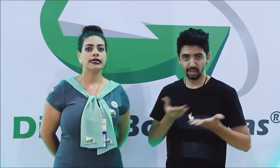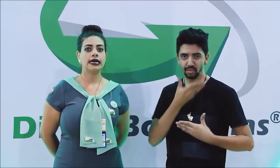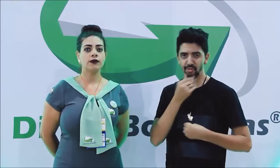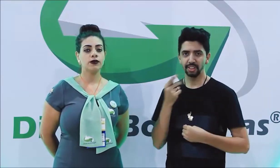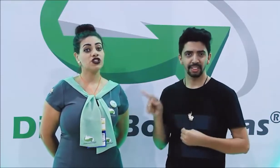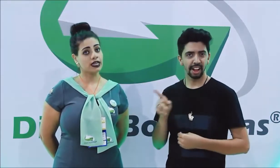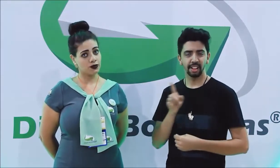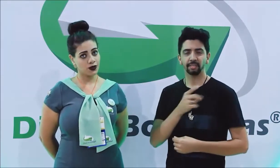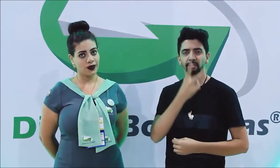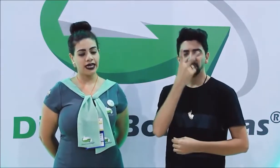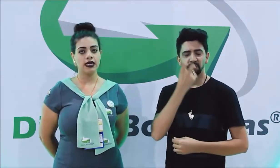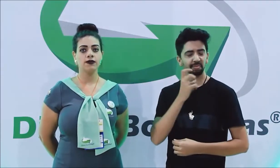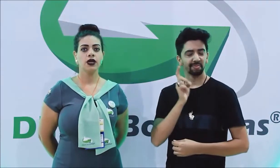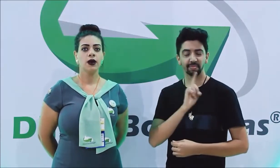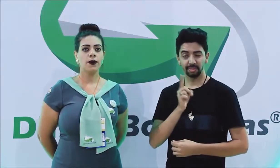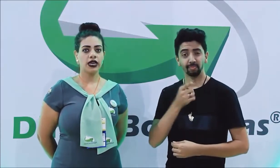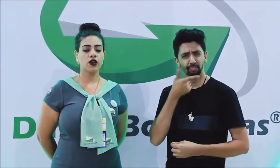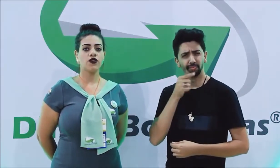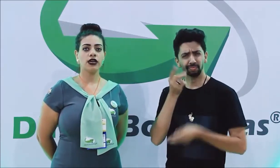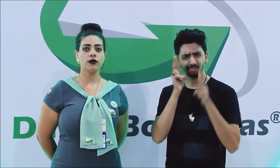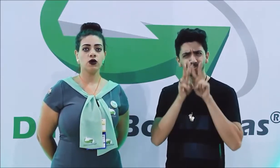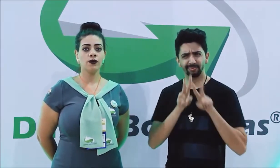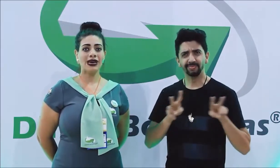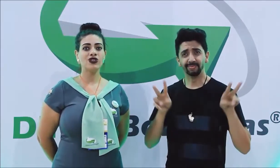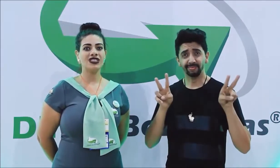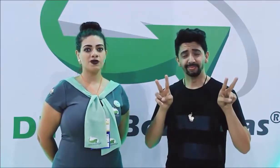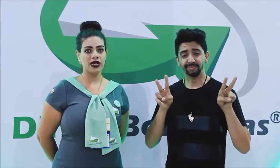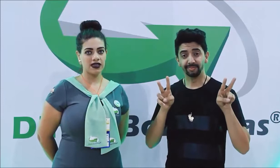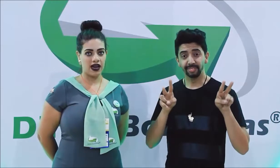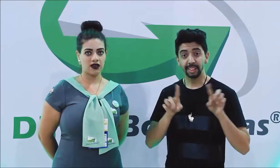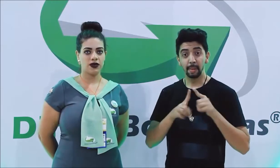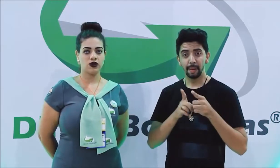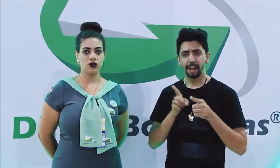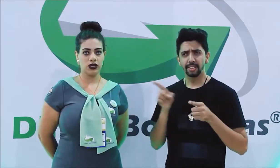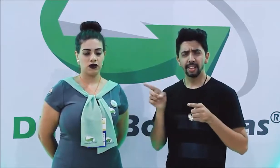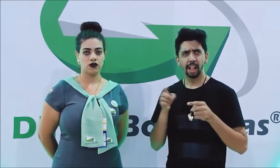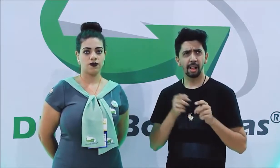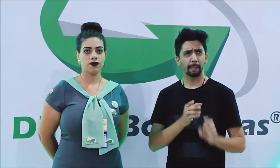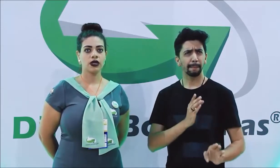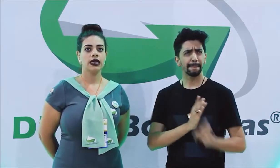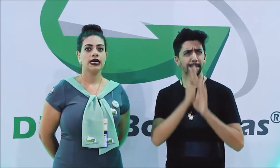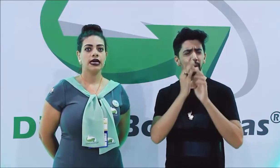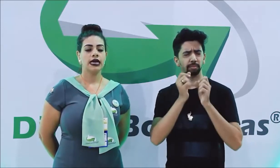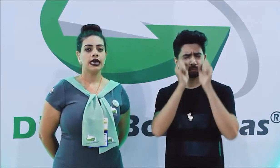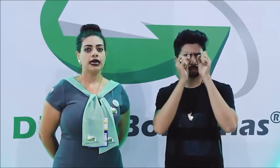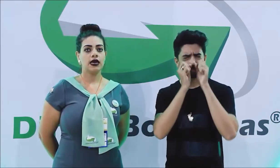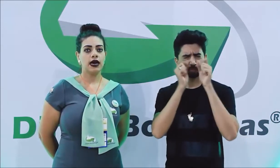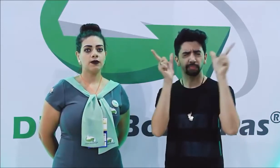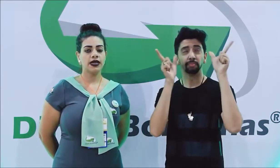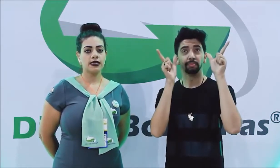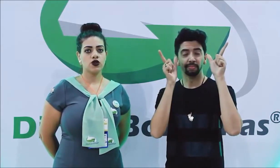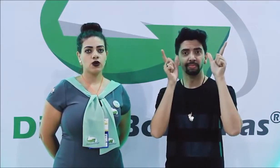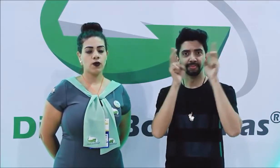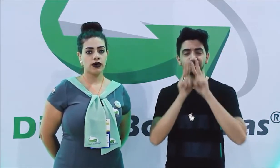né, enxerga muito bem, porém foi o meu despertar para tudo isso. A empresa hoje é composta